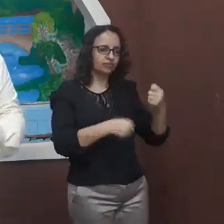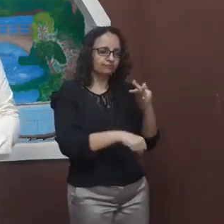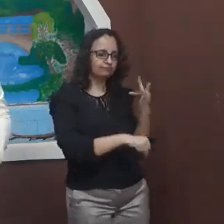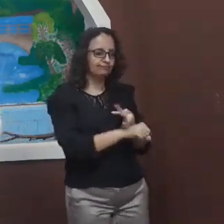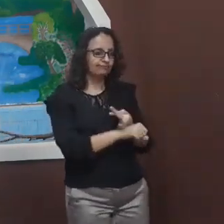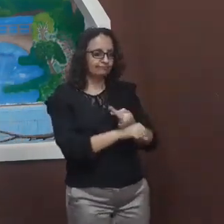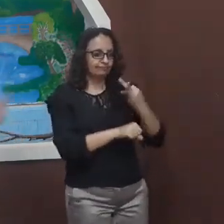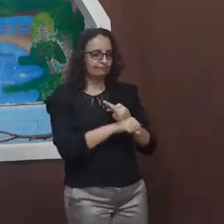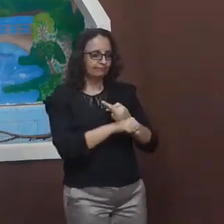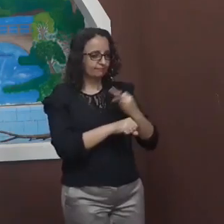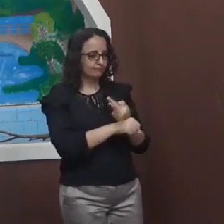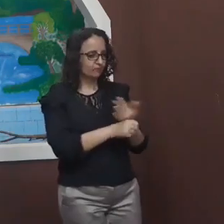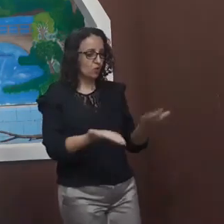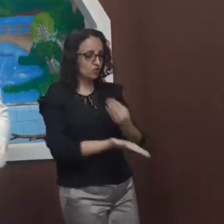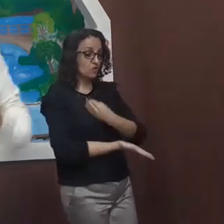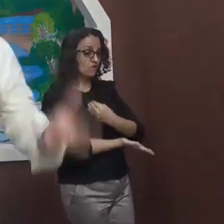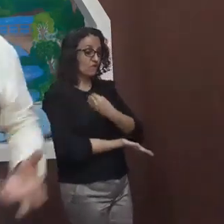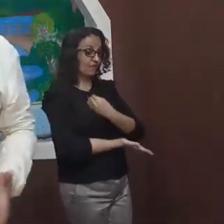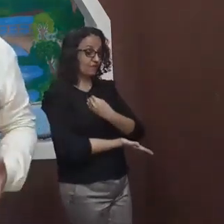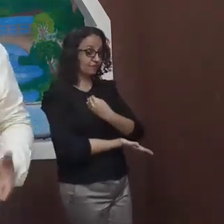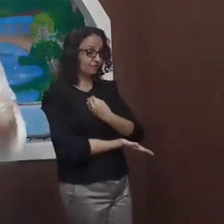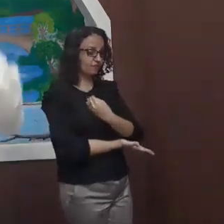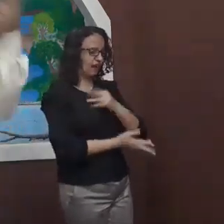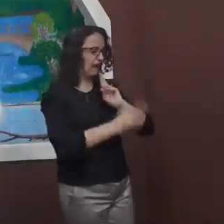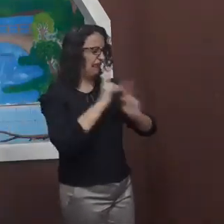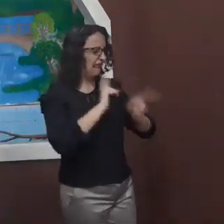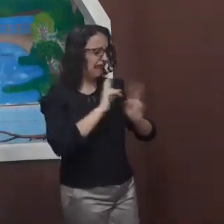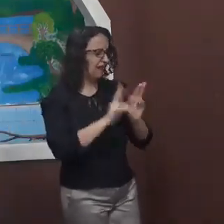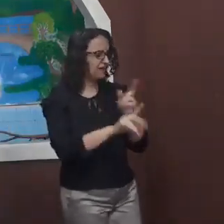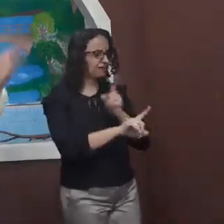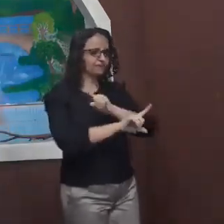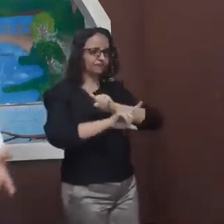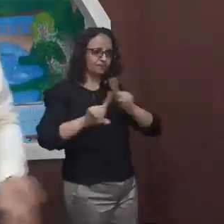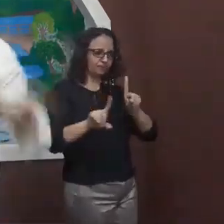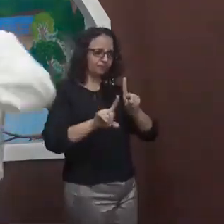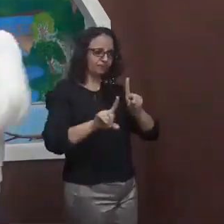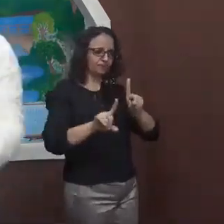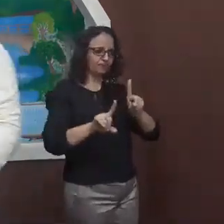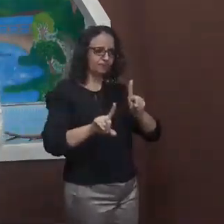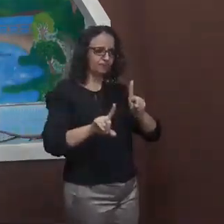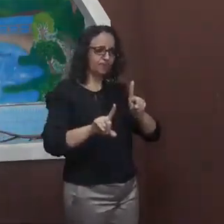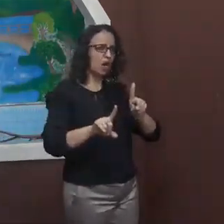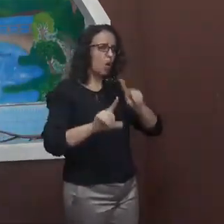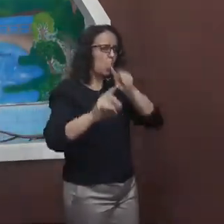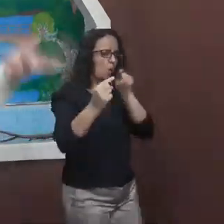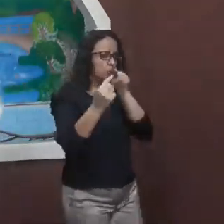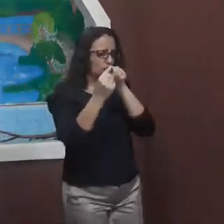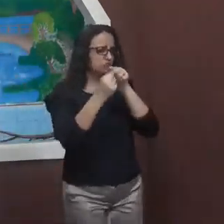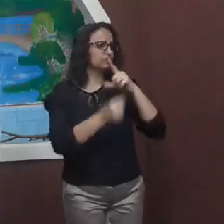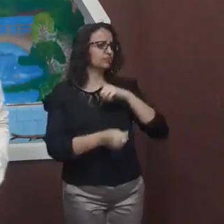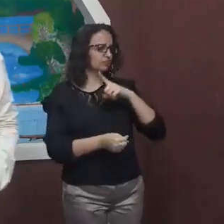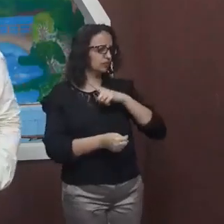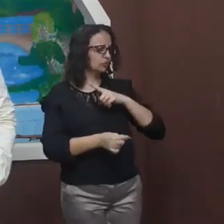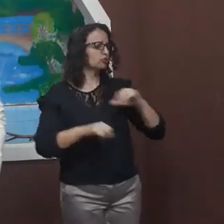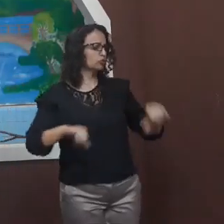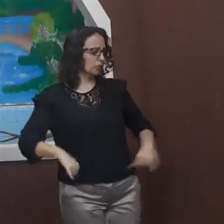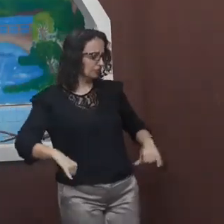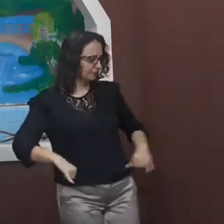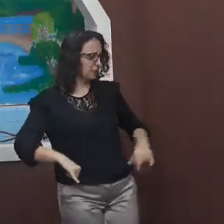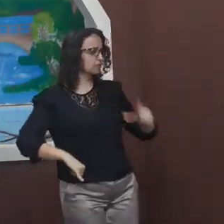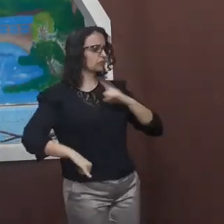desta vida presente. Então não reclame. Eu não devo reclamar, apesar de não gostar, apesar de não querer, mas há um propósito do